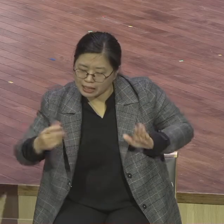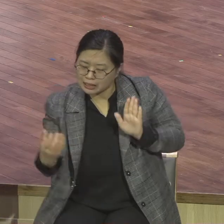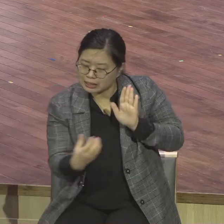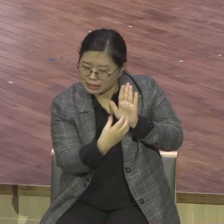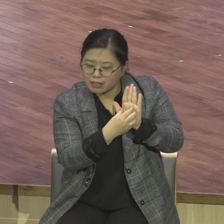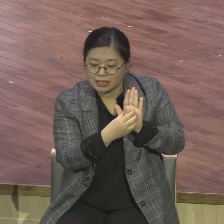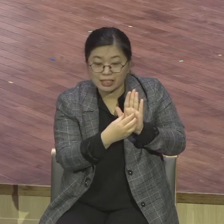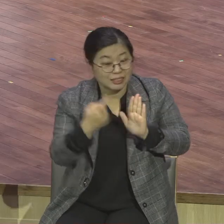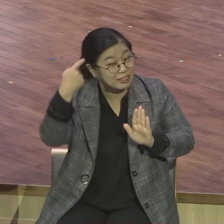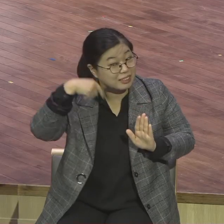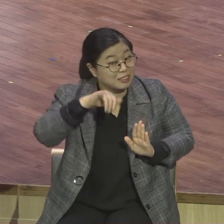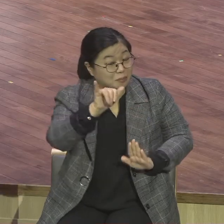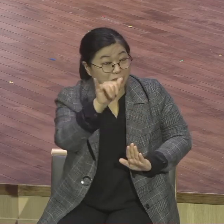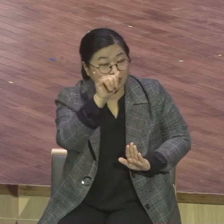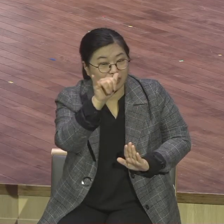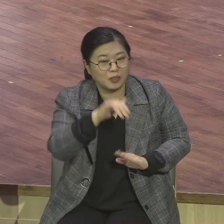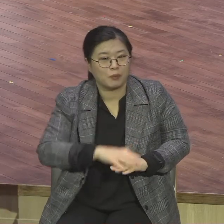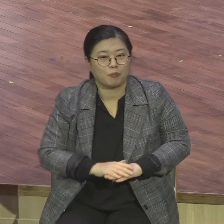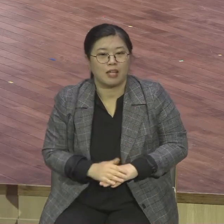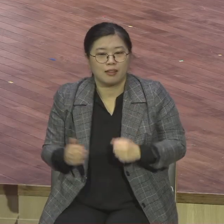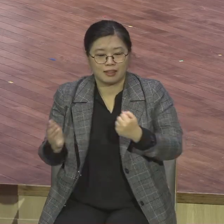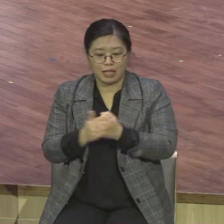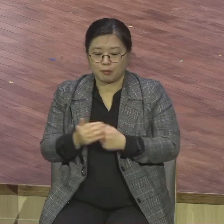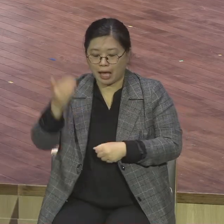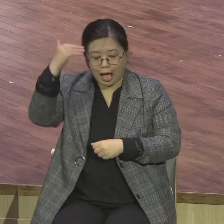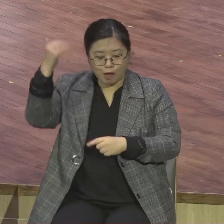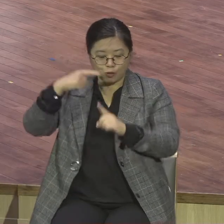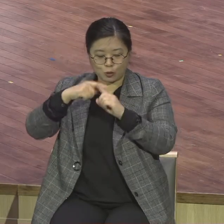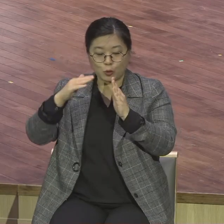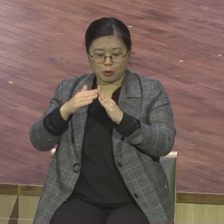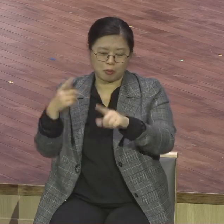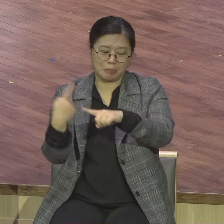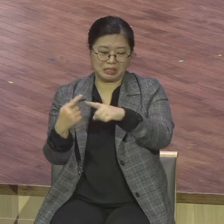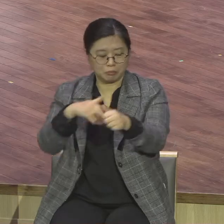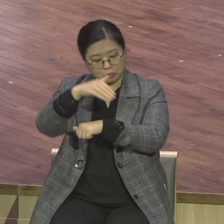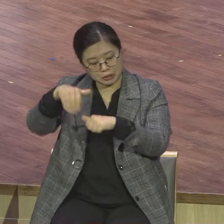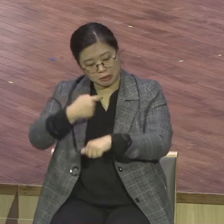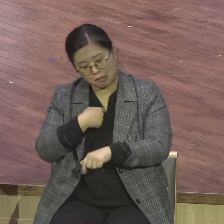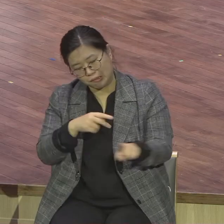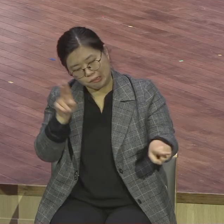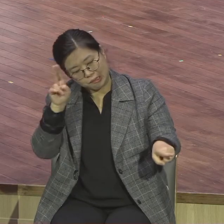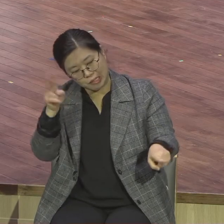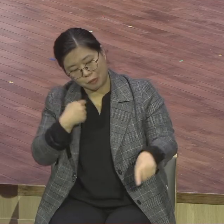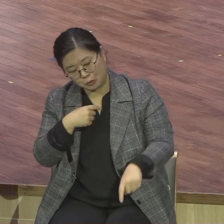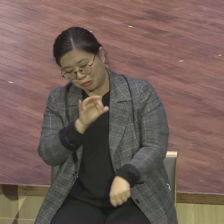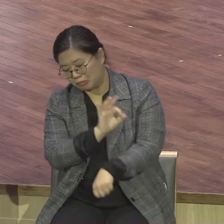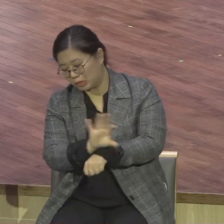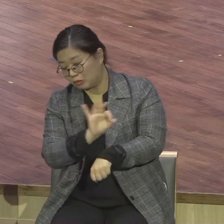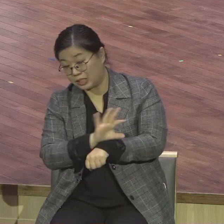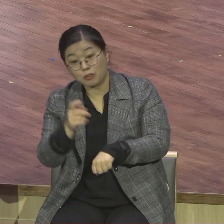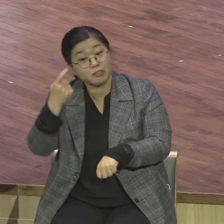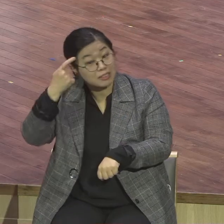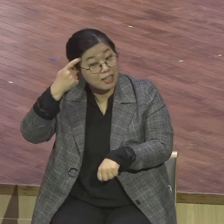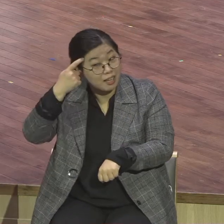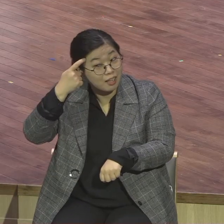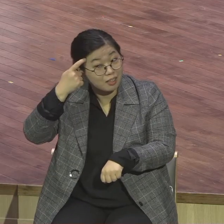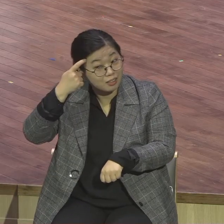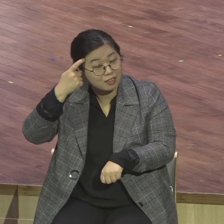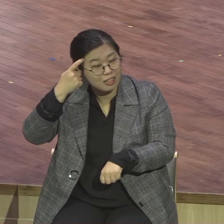많이 했습니다. 이런 흐름이 지금 바뀌고 있어요. 야고보서와 바울 서신 사이에